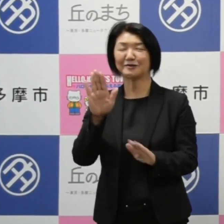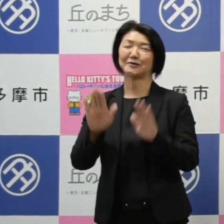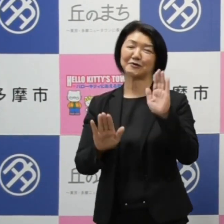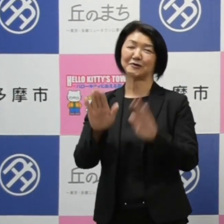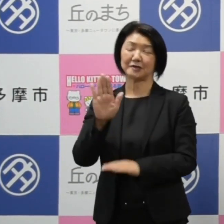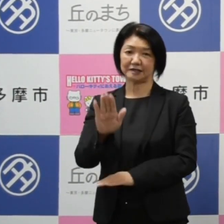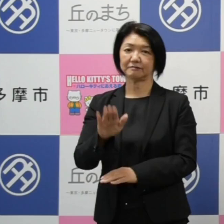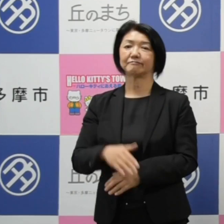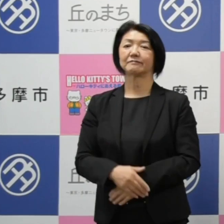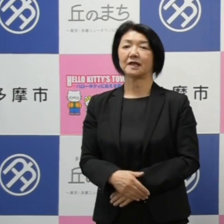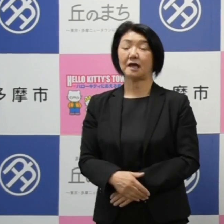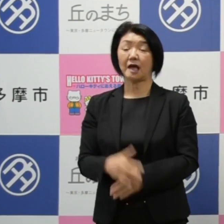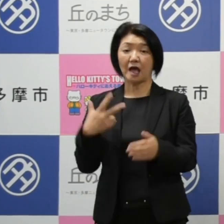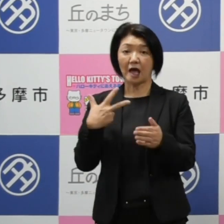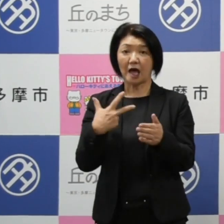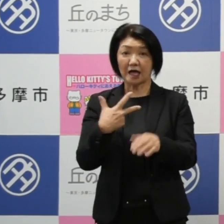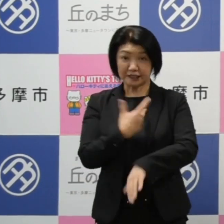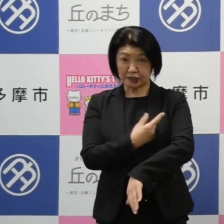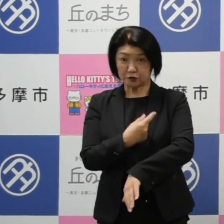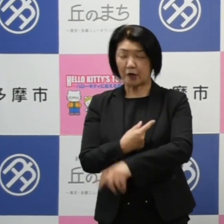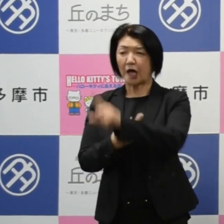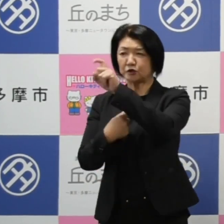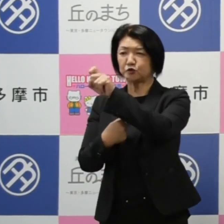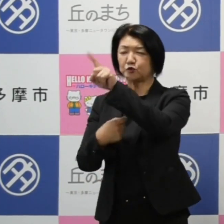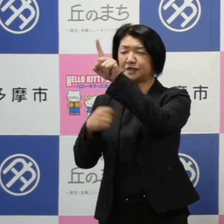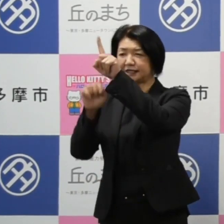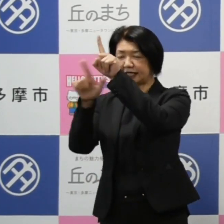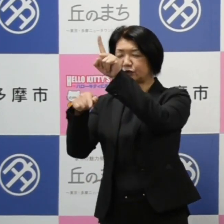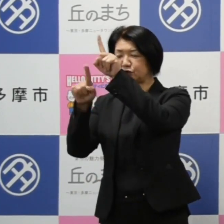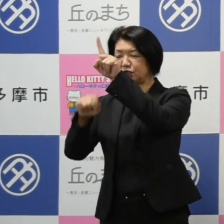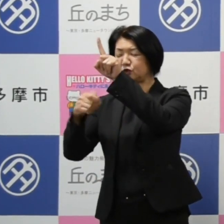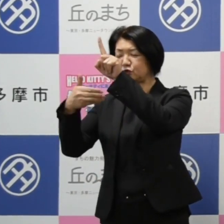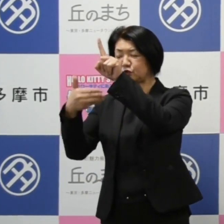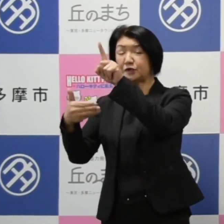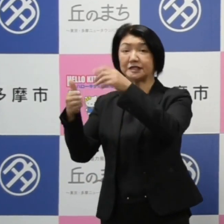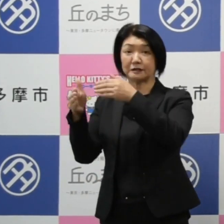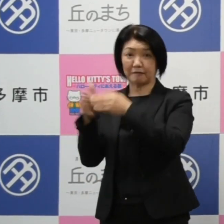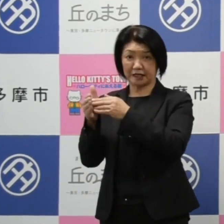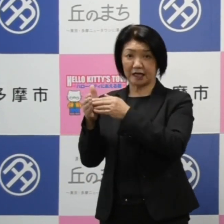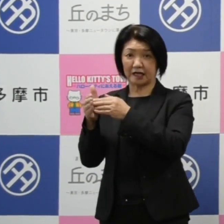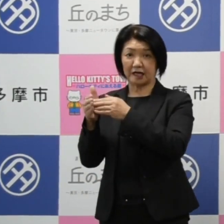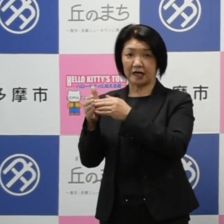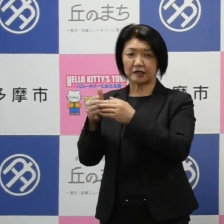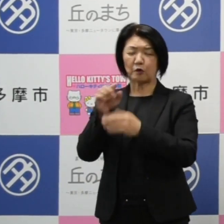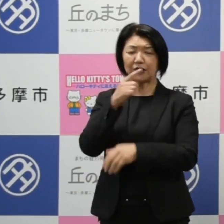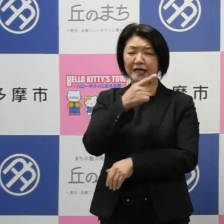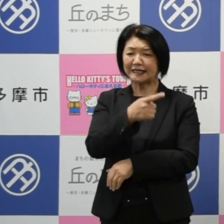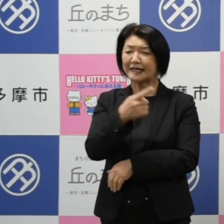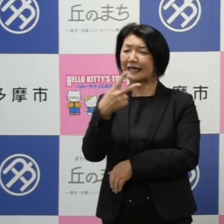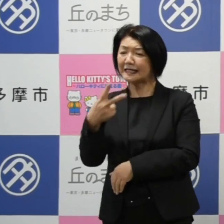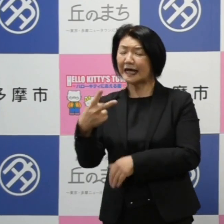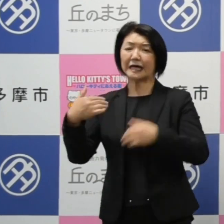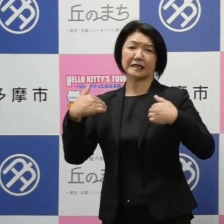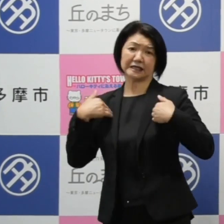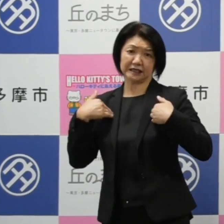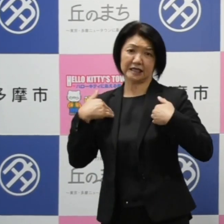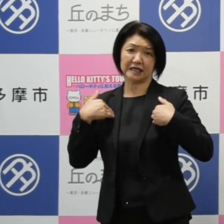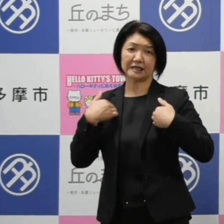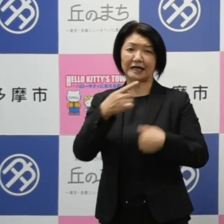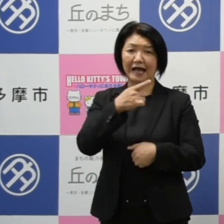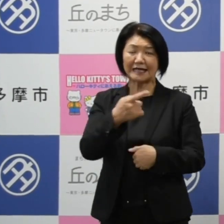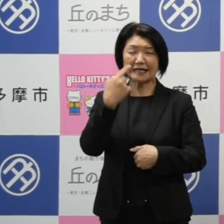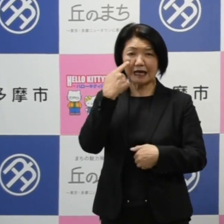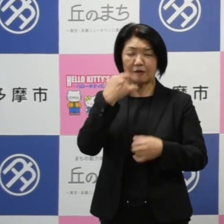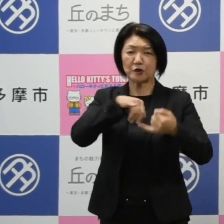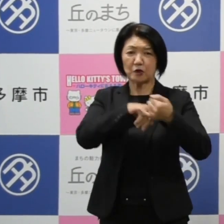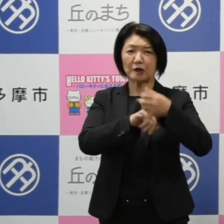接種は11月29日まで実施しますが、1回目の予約は11月1日までにお